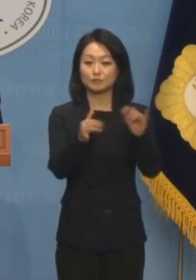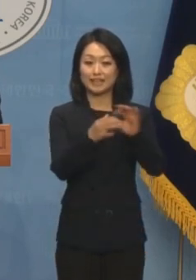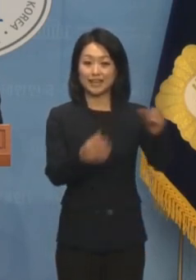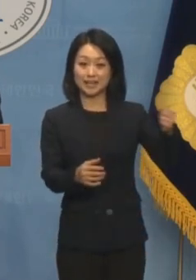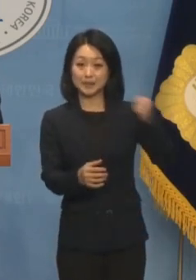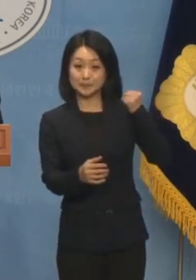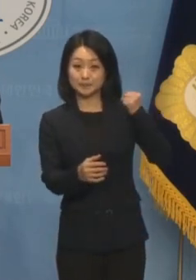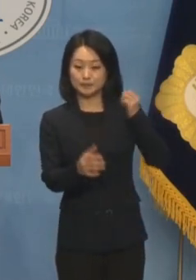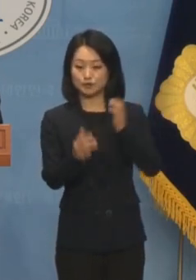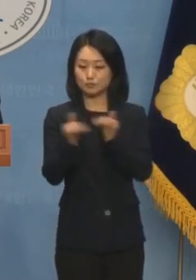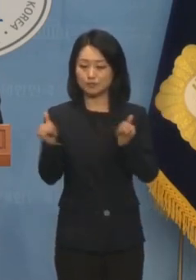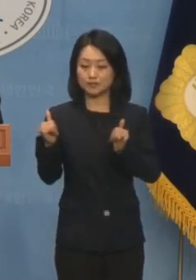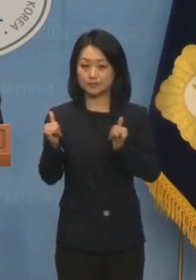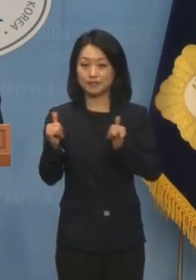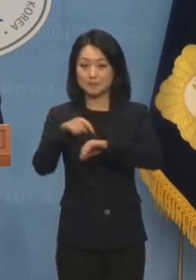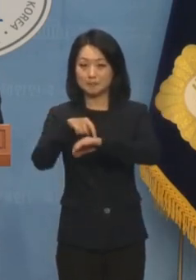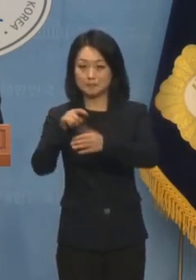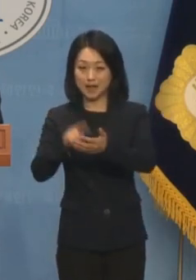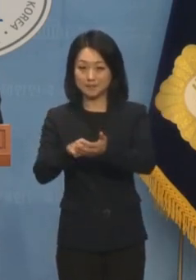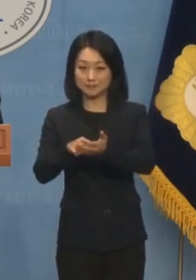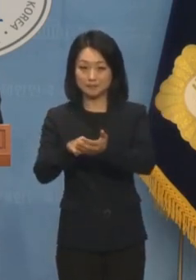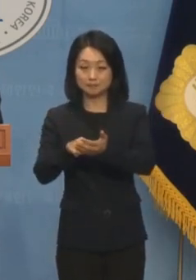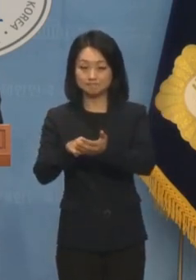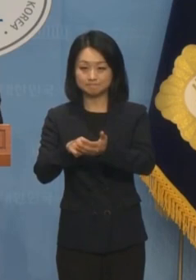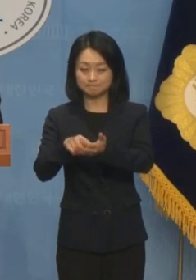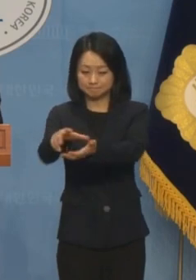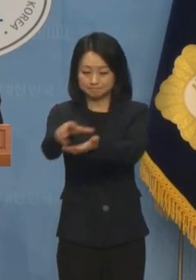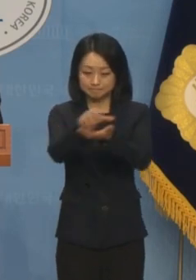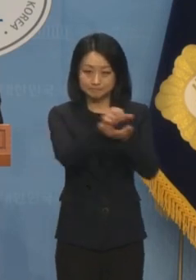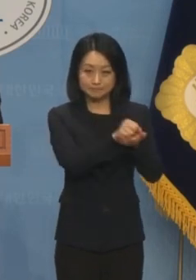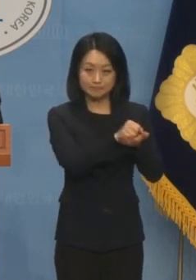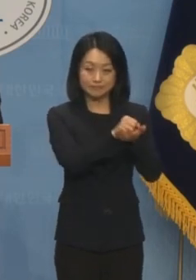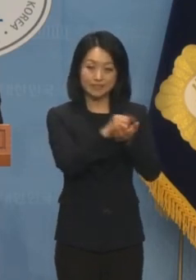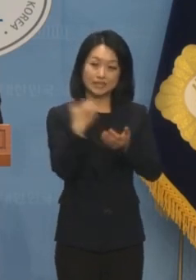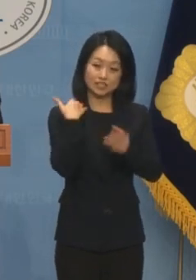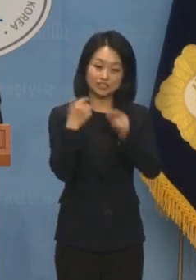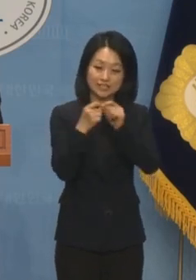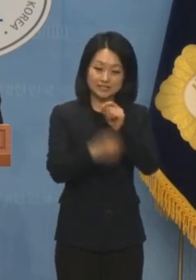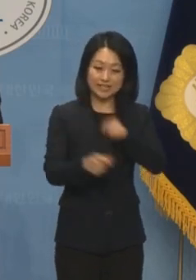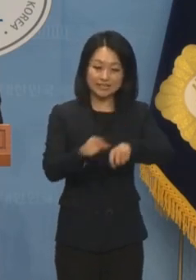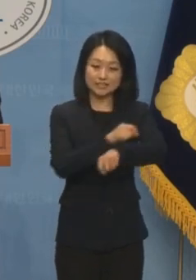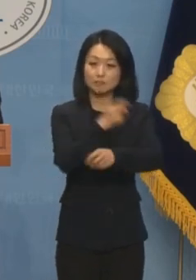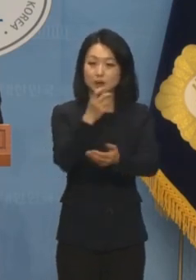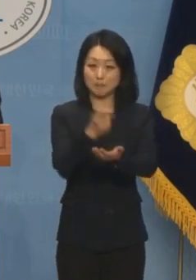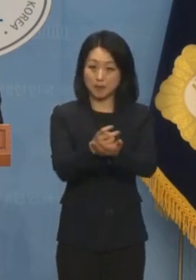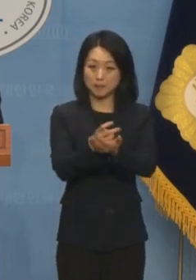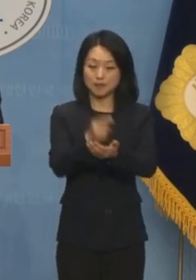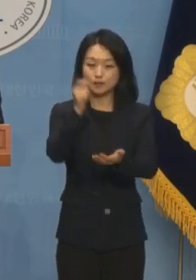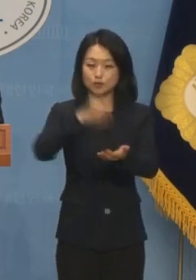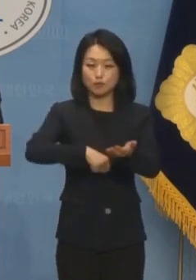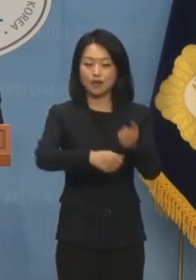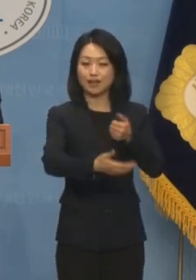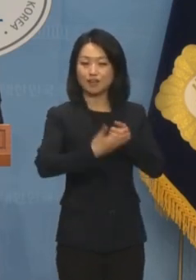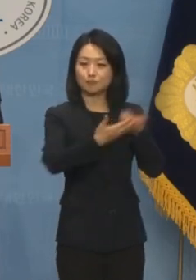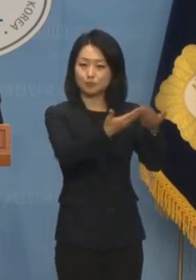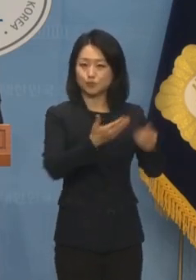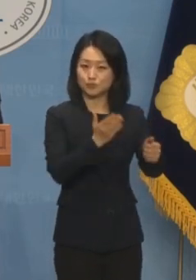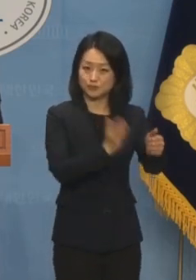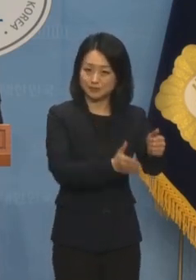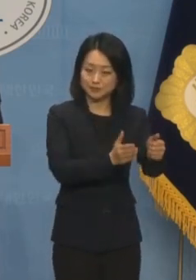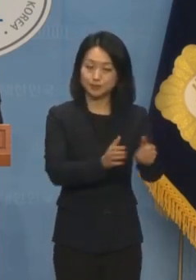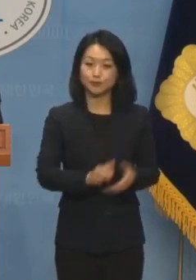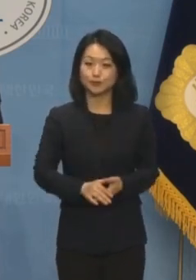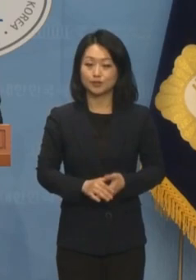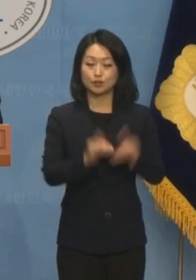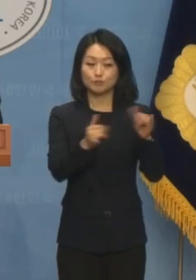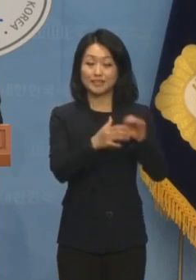국민의힘은 준엄한 민심을 받들어 전세사기 특별법 통과에 협조하십시오. 국민의힘이 이번